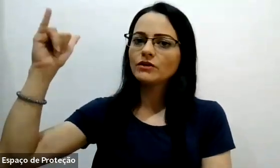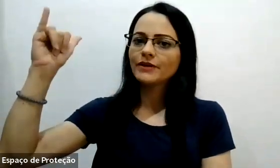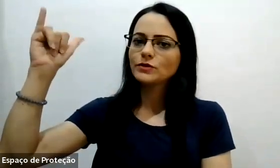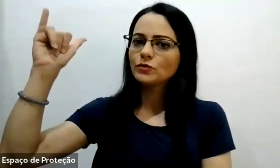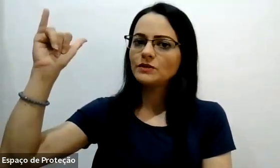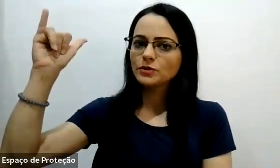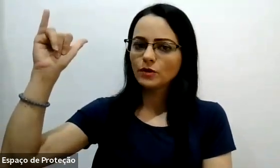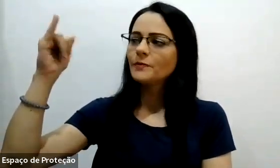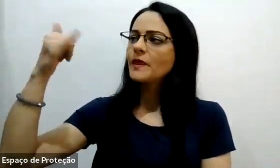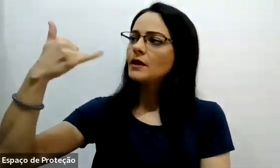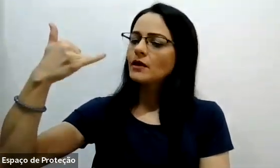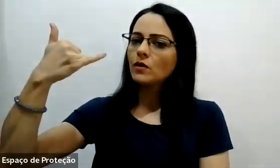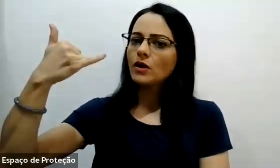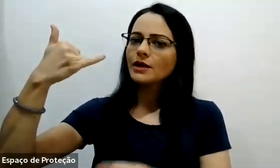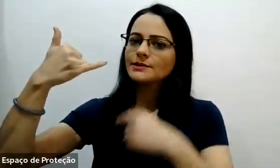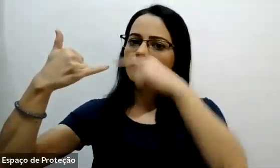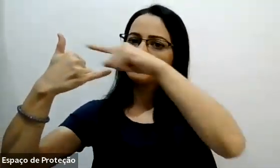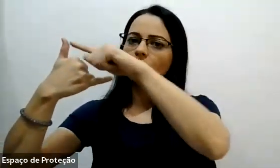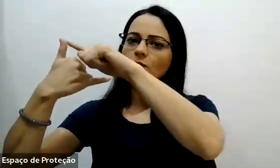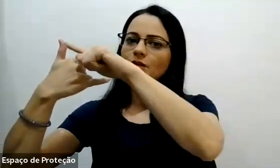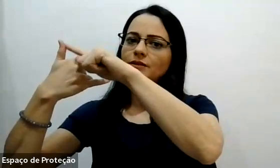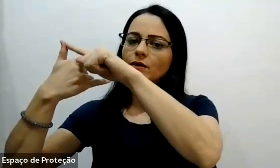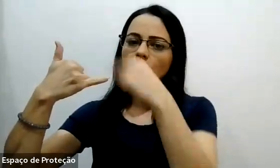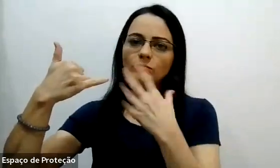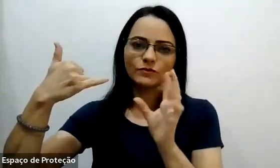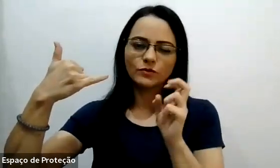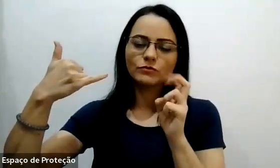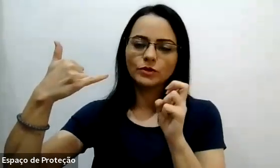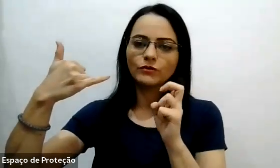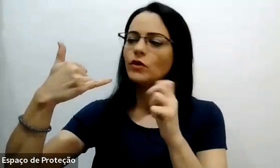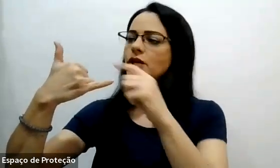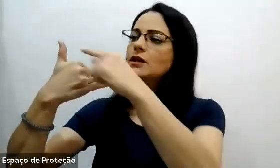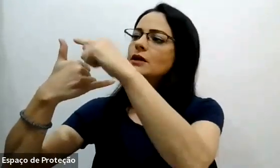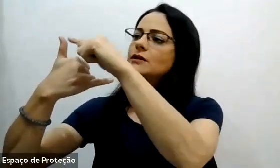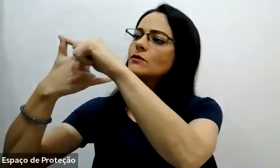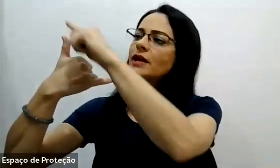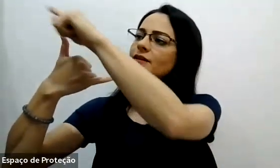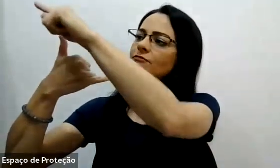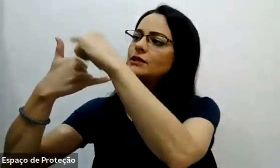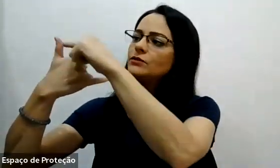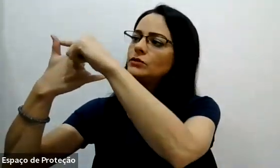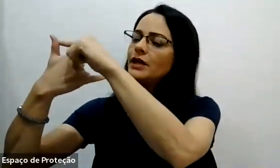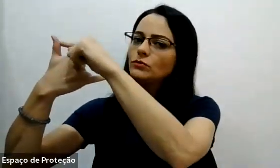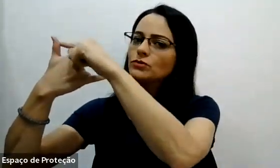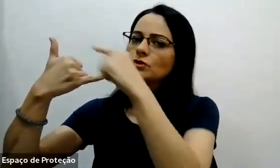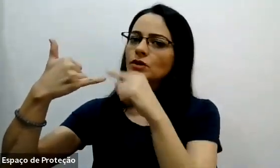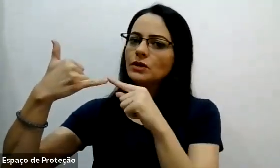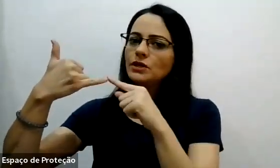já faz o Y, coloca assim, porque o dedão, como se fosse um microfone, então quem está falando? Deus. E